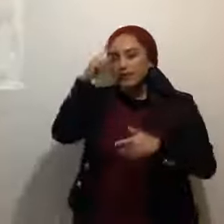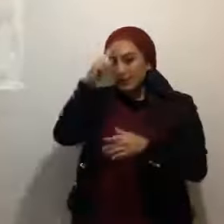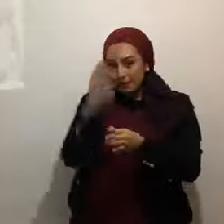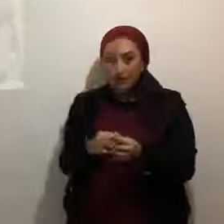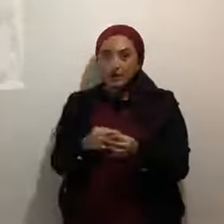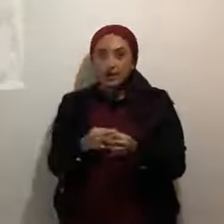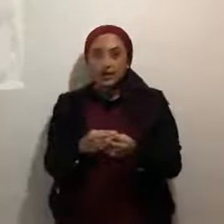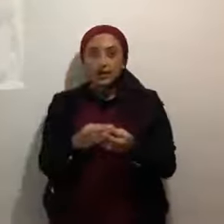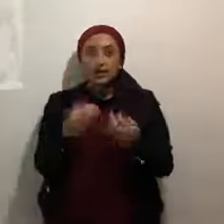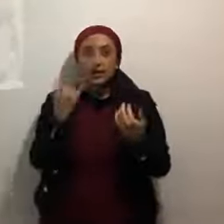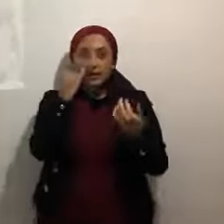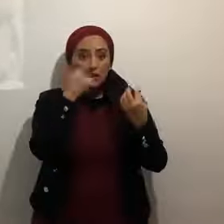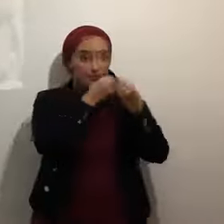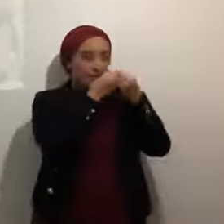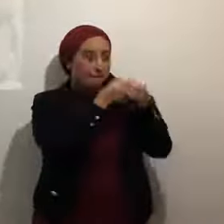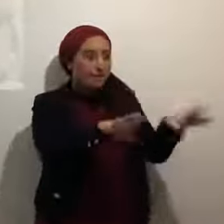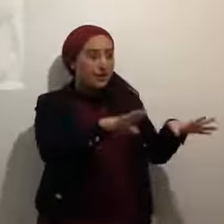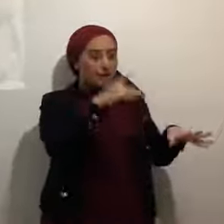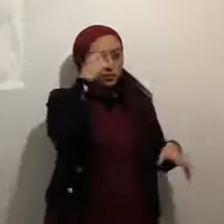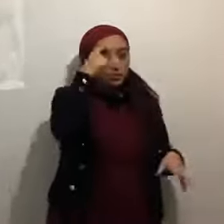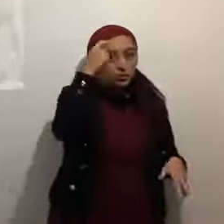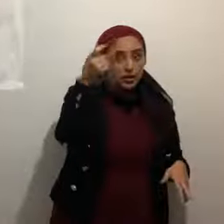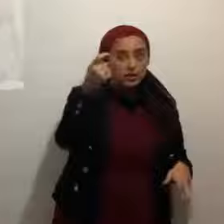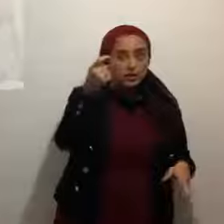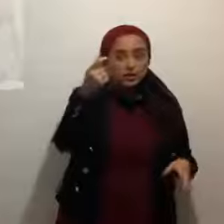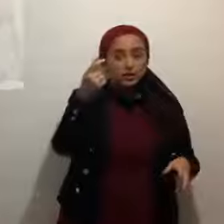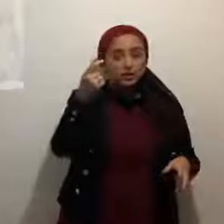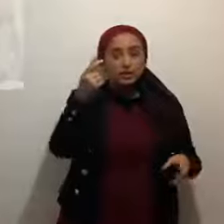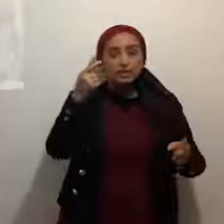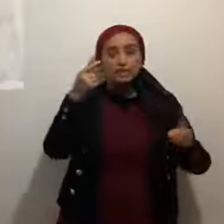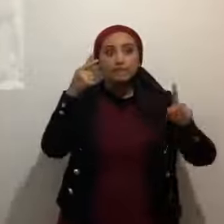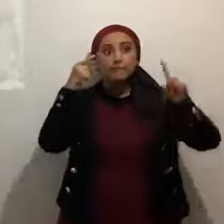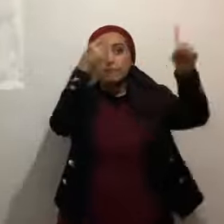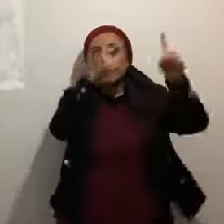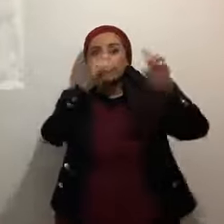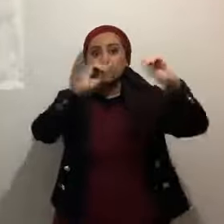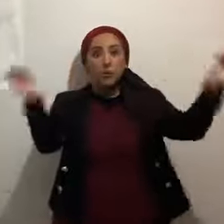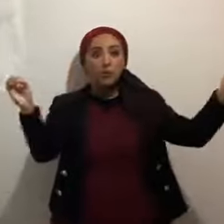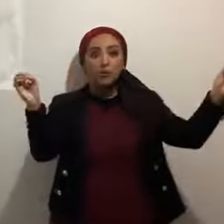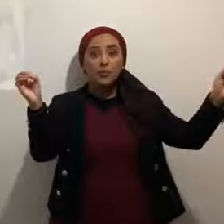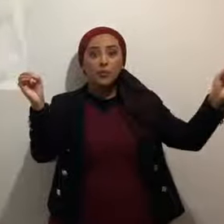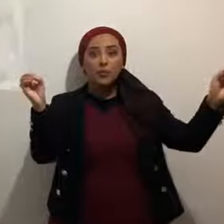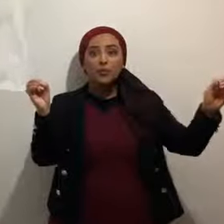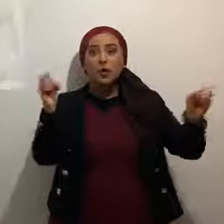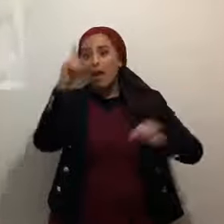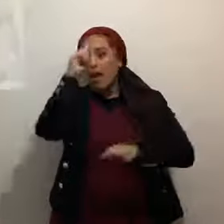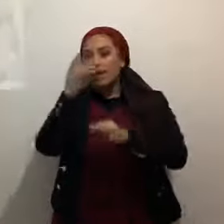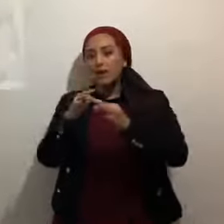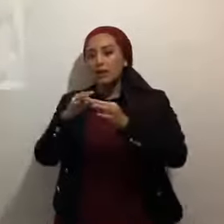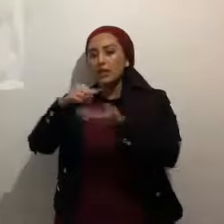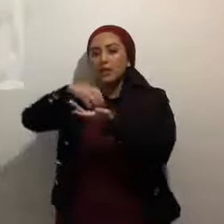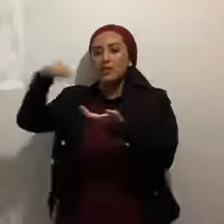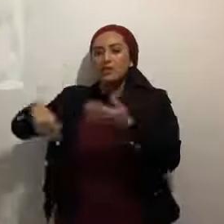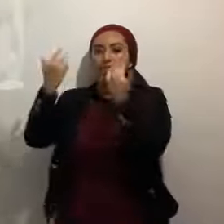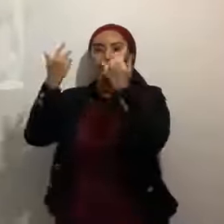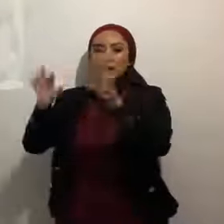Si ya se perdieron los sueños, y entonces no hay metas, es porque ya se perdió la fe. Entonces, a